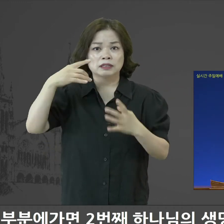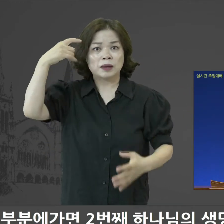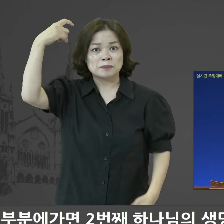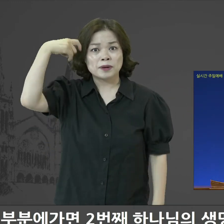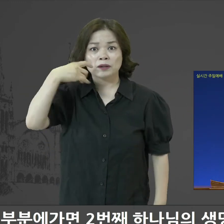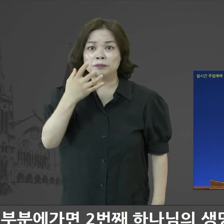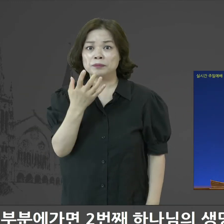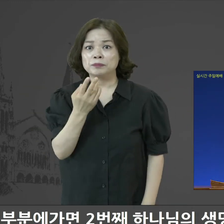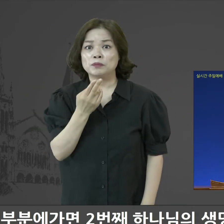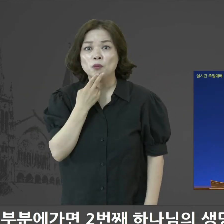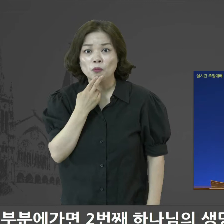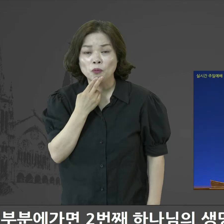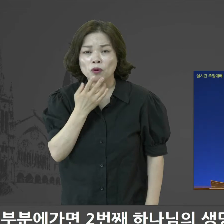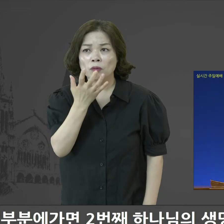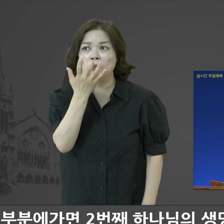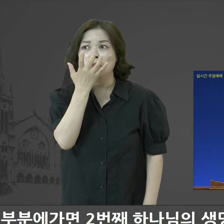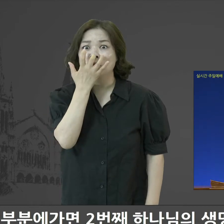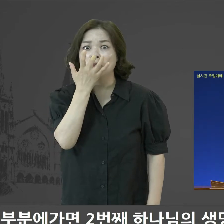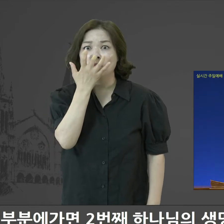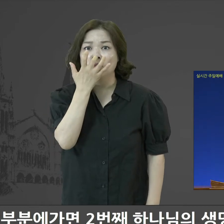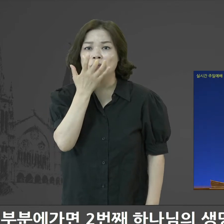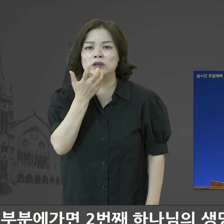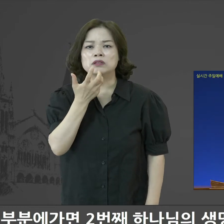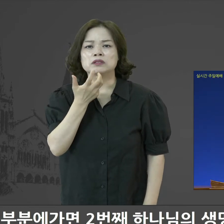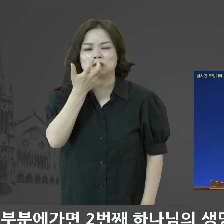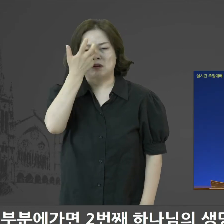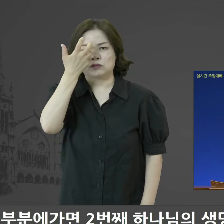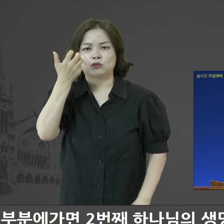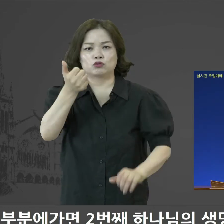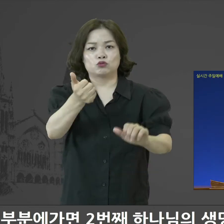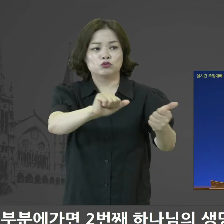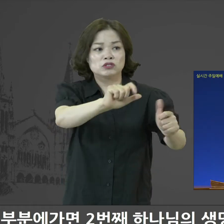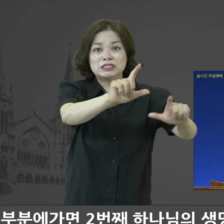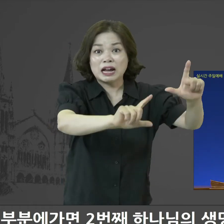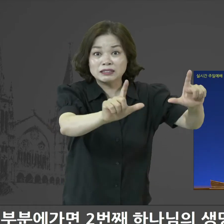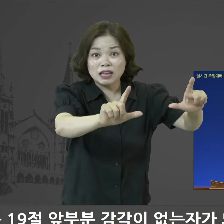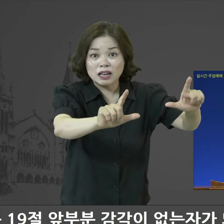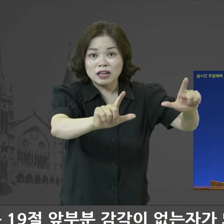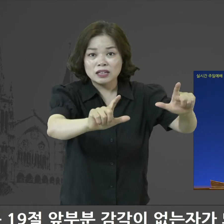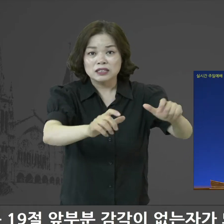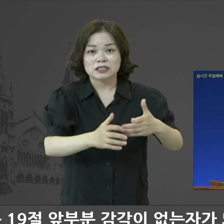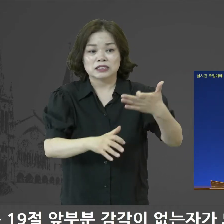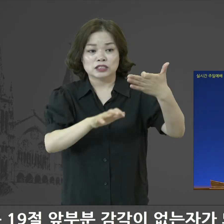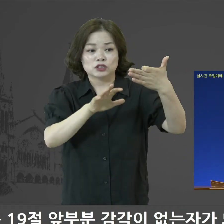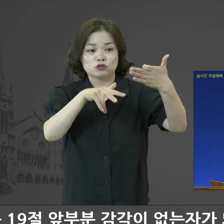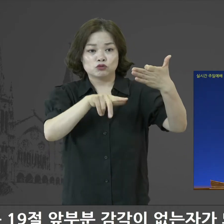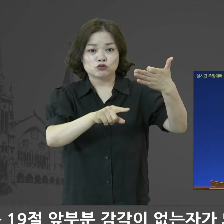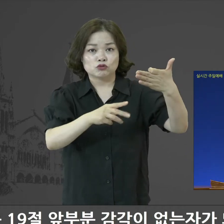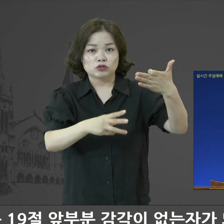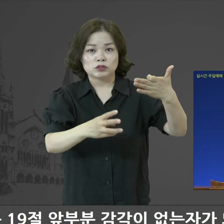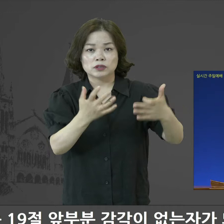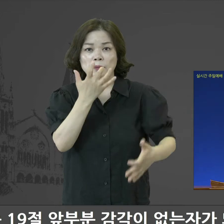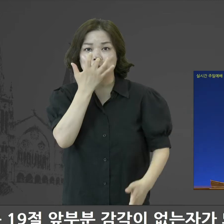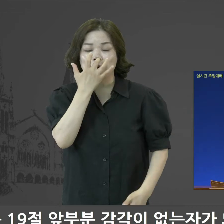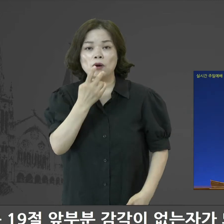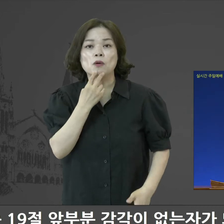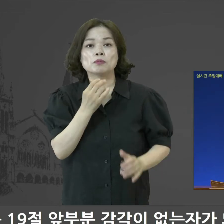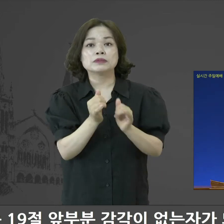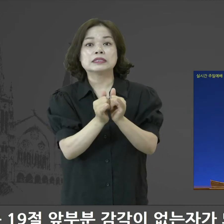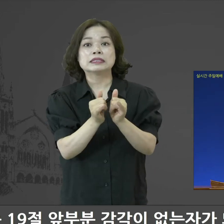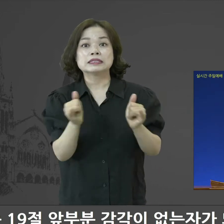겁니다. 이 정도 되면 영적으로 죽은 겁니다. 그래서 19절 뒷부분에 보면 감각이 없는